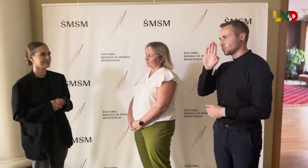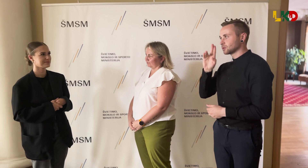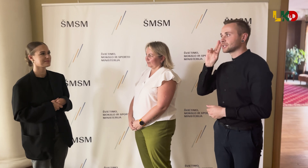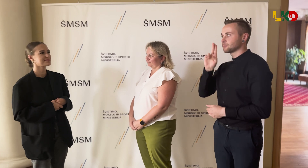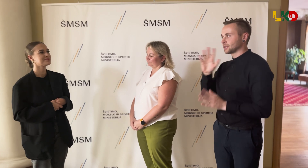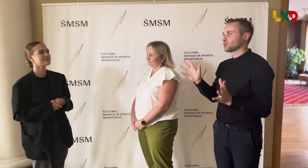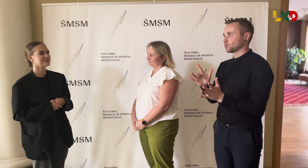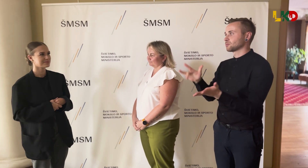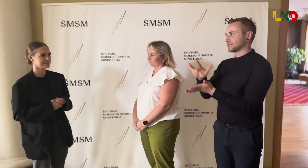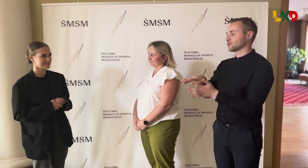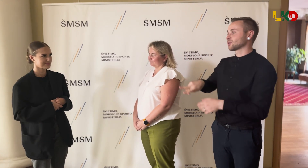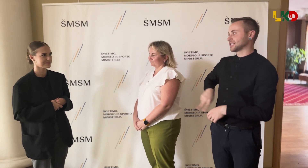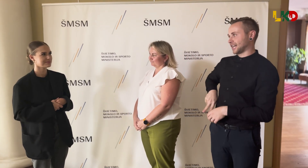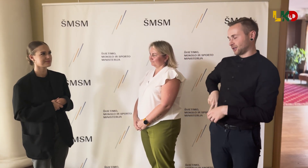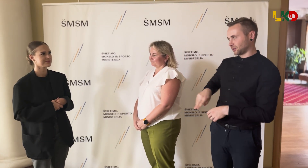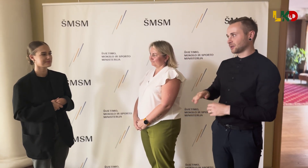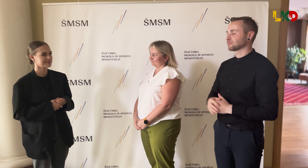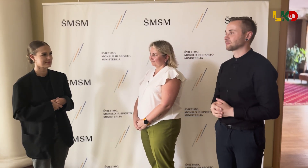centro